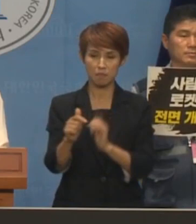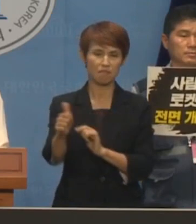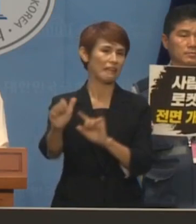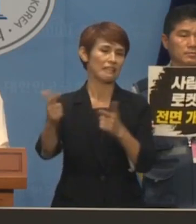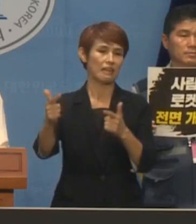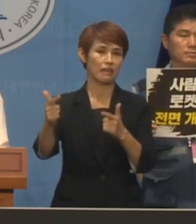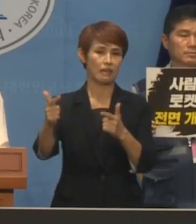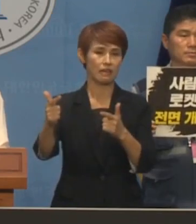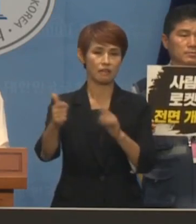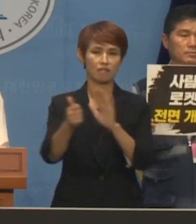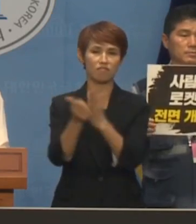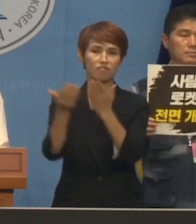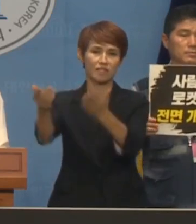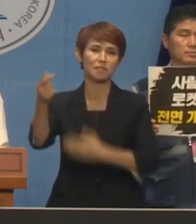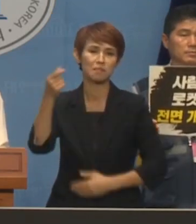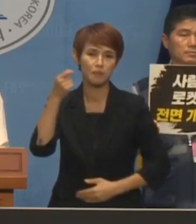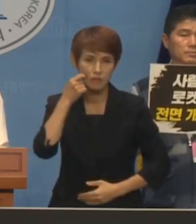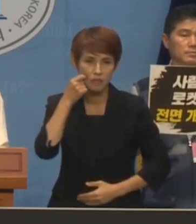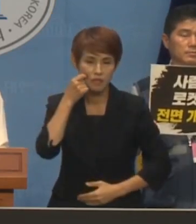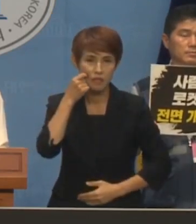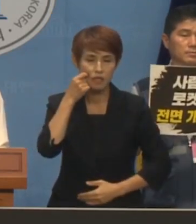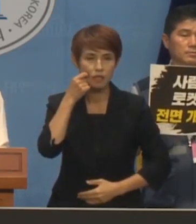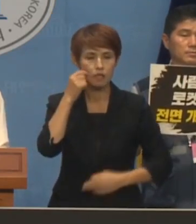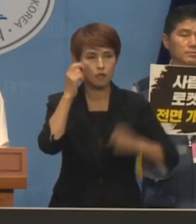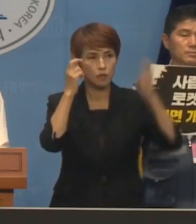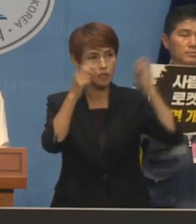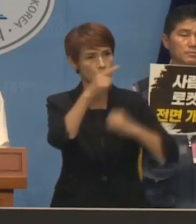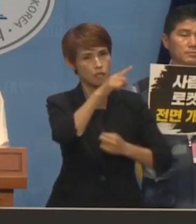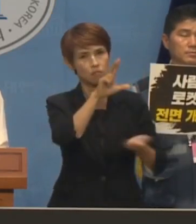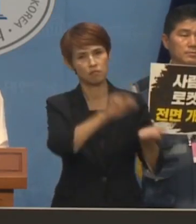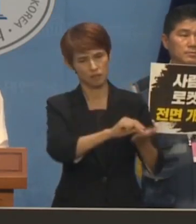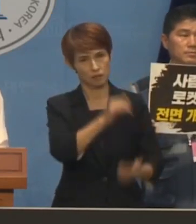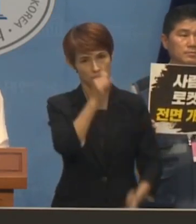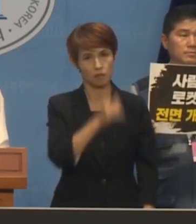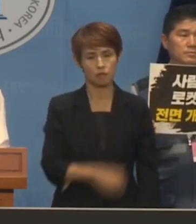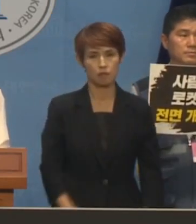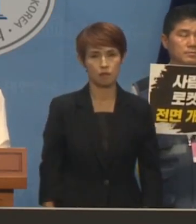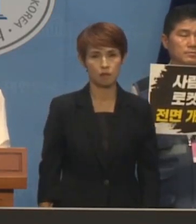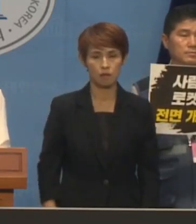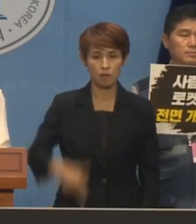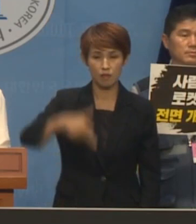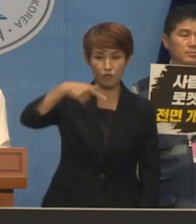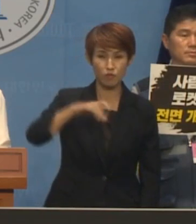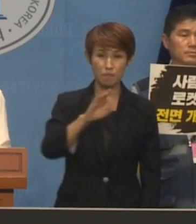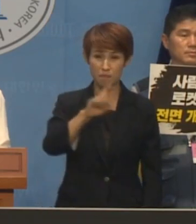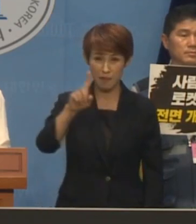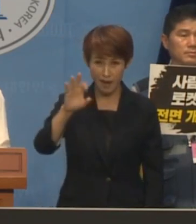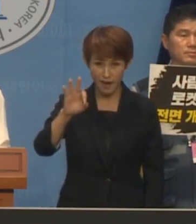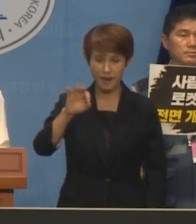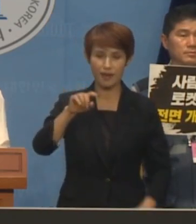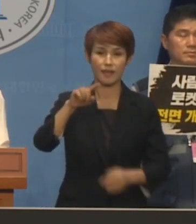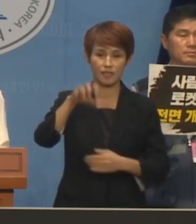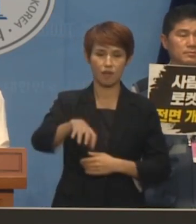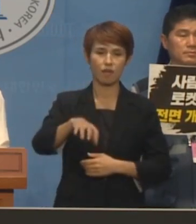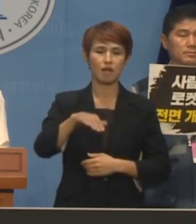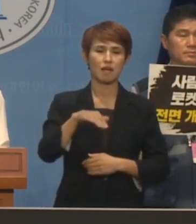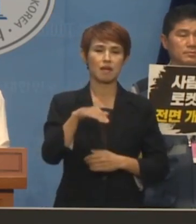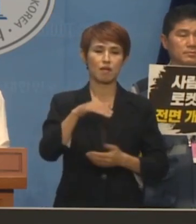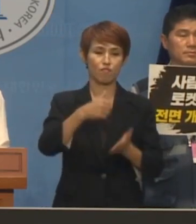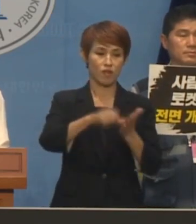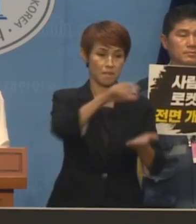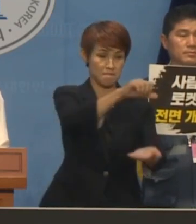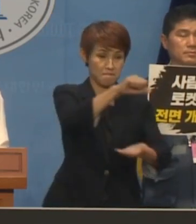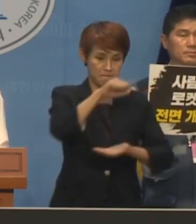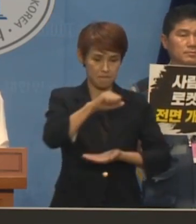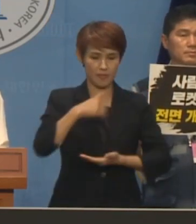민낯을 그대로 보여주는 것이라 생각합니다 쿠팡에서 배송할 물건을 받아 자신의 차로 배송하는